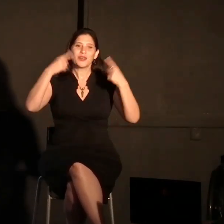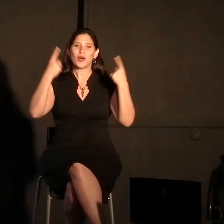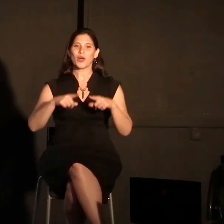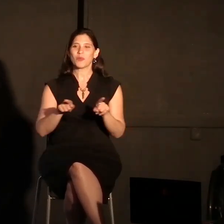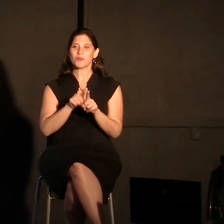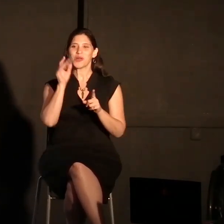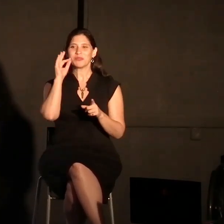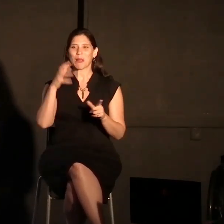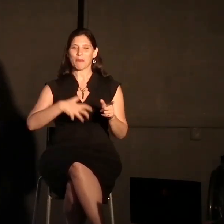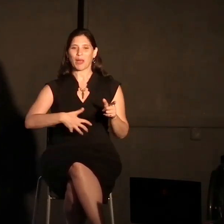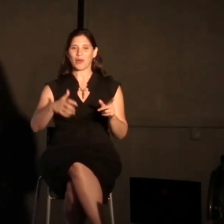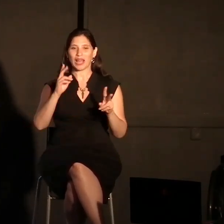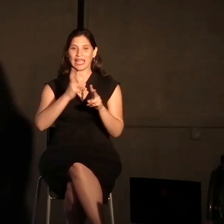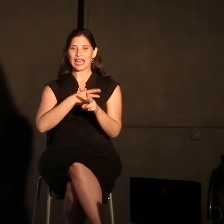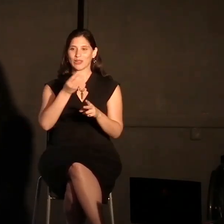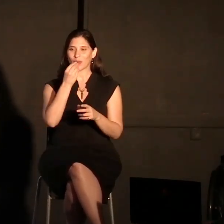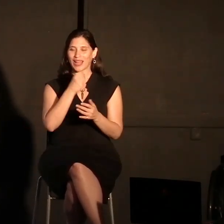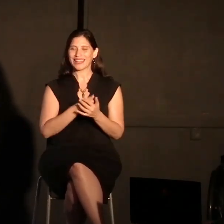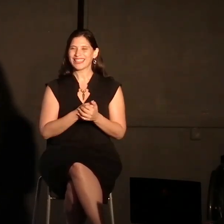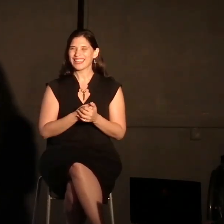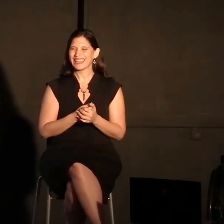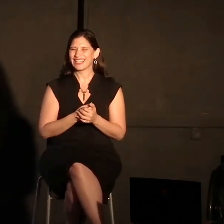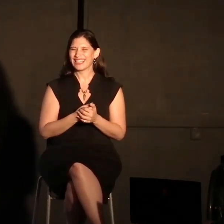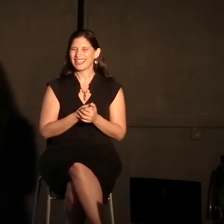כמו אישה בהריון רגילה